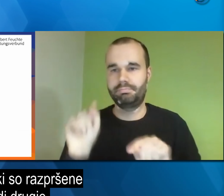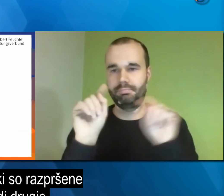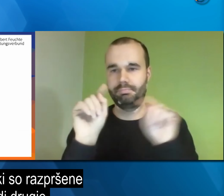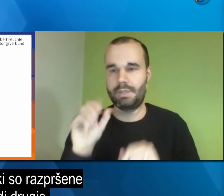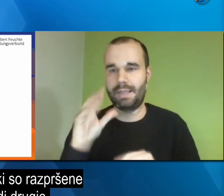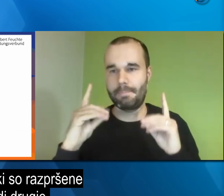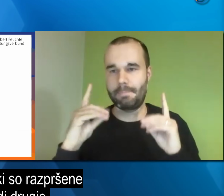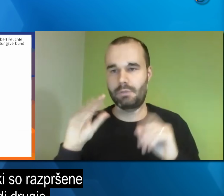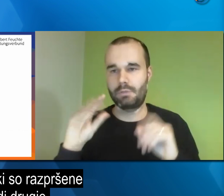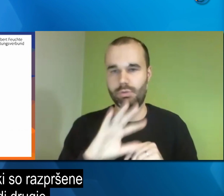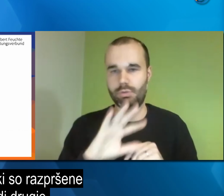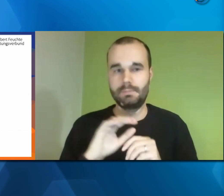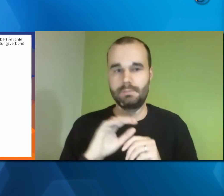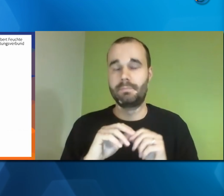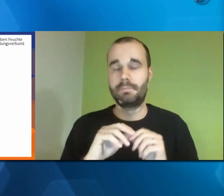so razpršene tudi drugje.